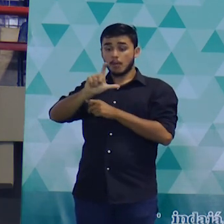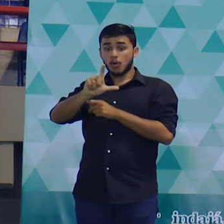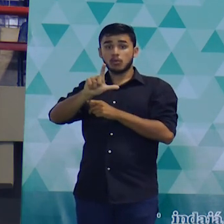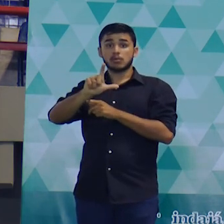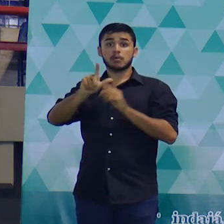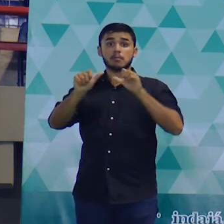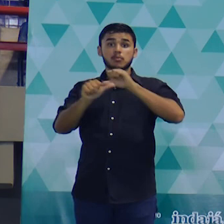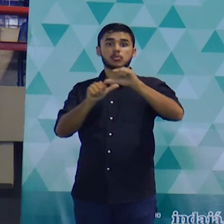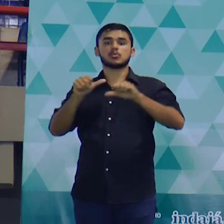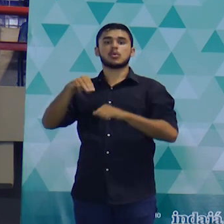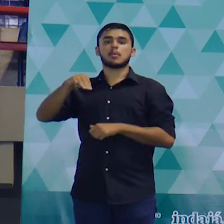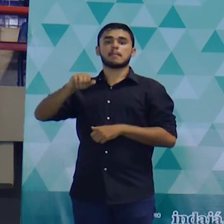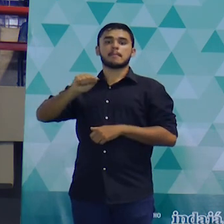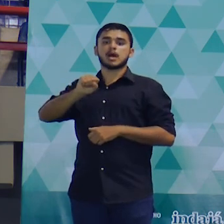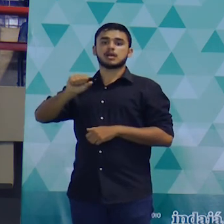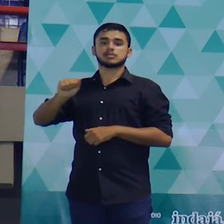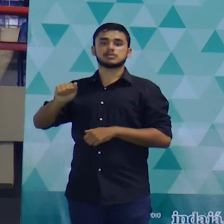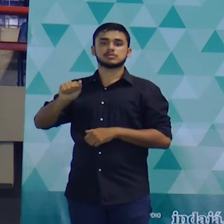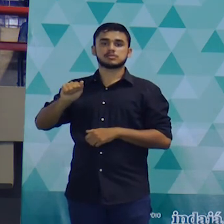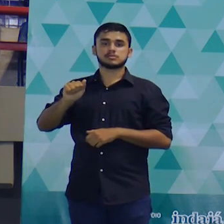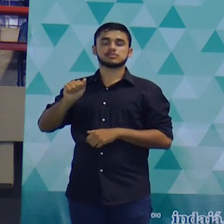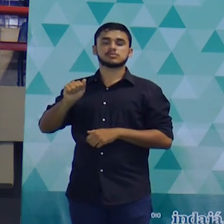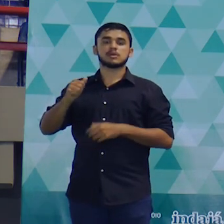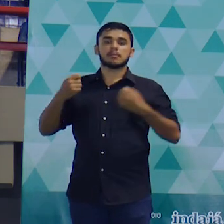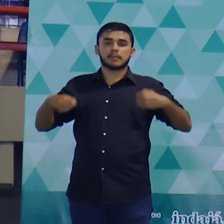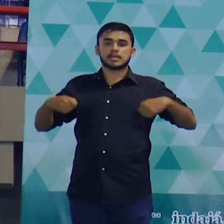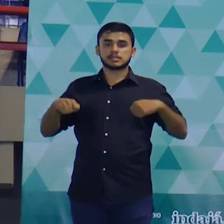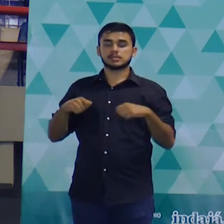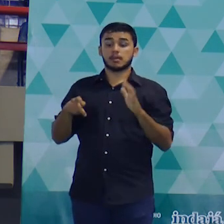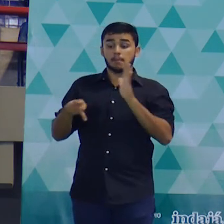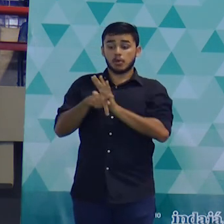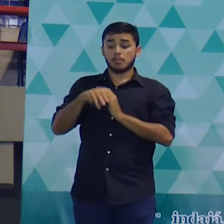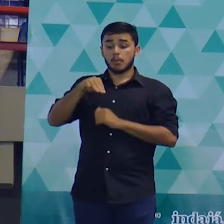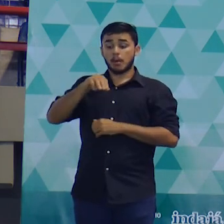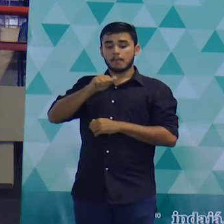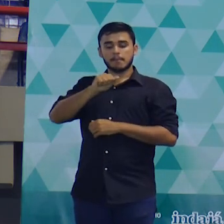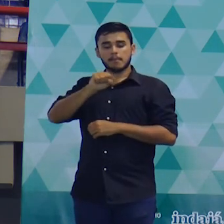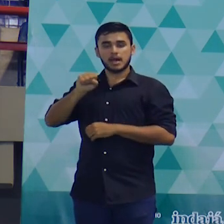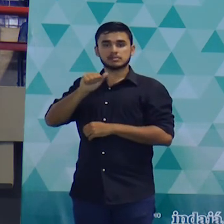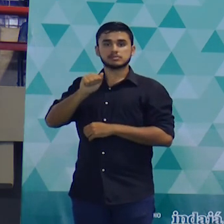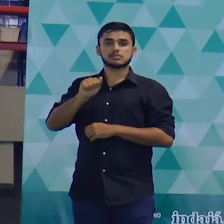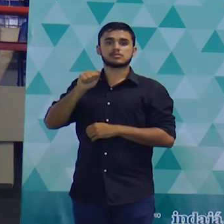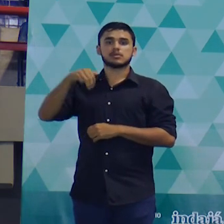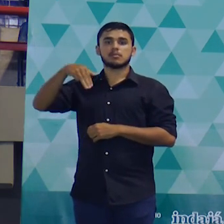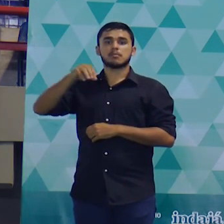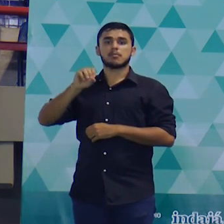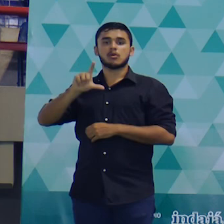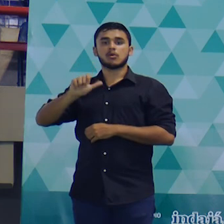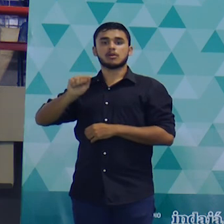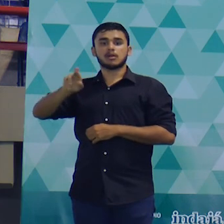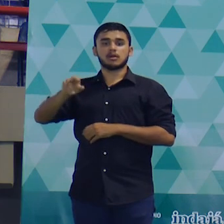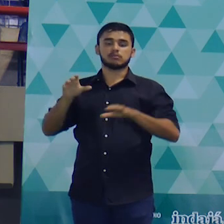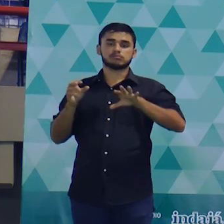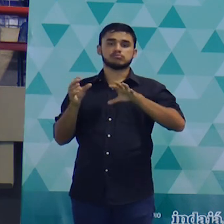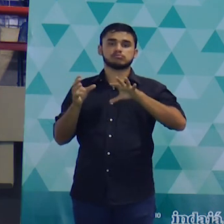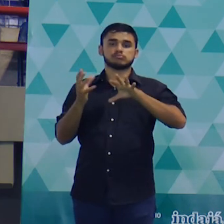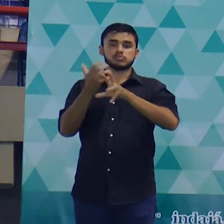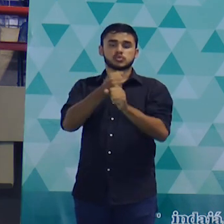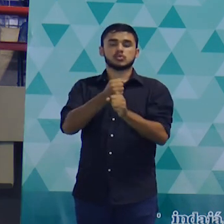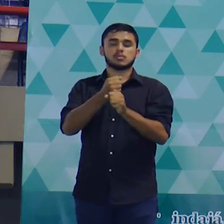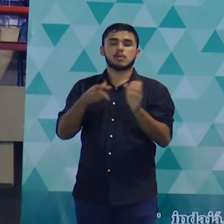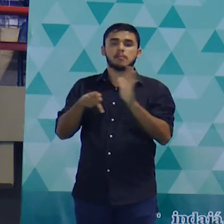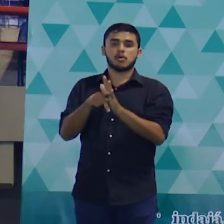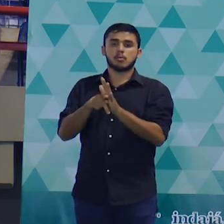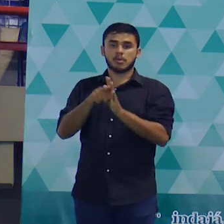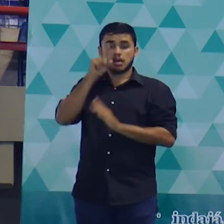pede. Para transformar mol em massa, eu preciso da massa molar, que eu obtenho somando as massas atômicas. Isso quando a questão